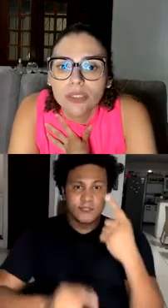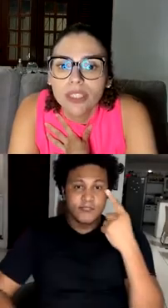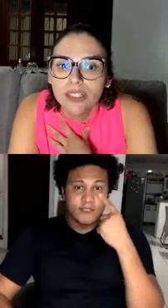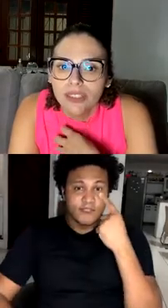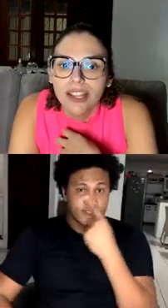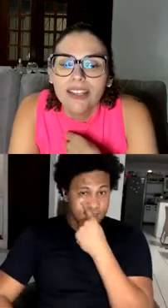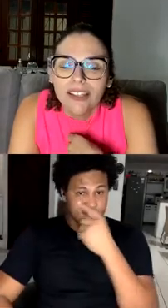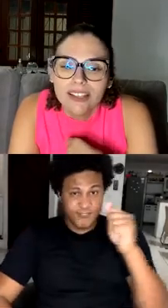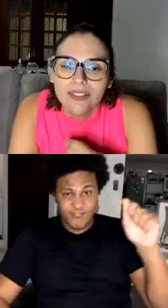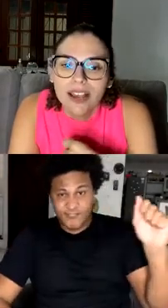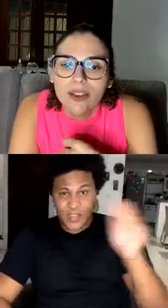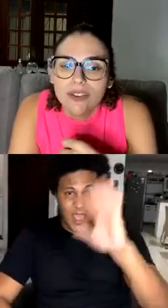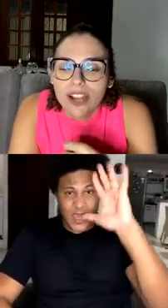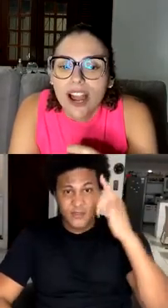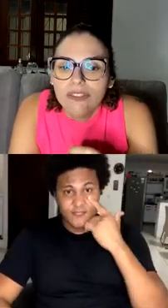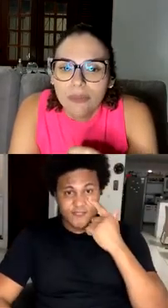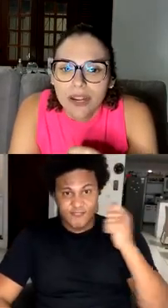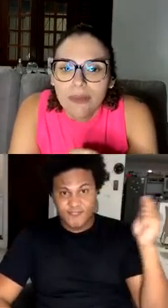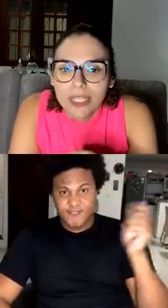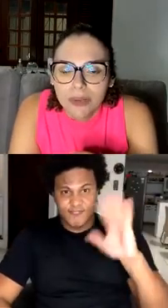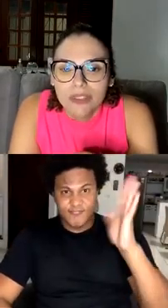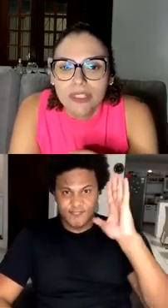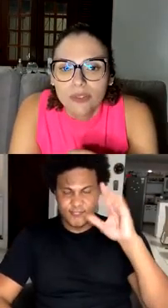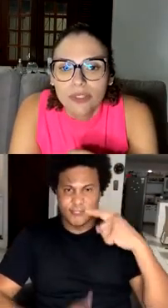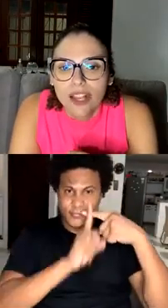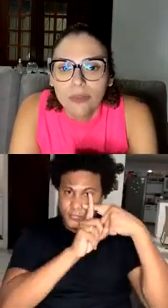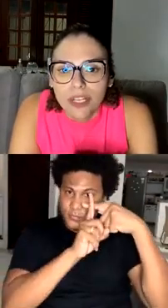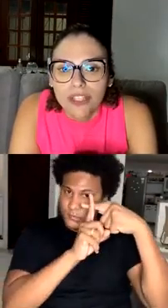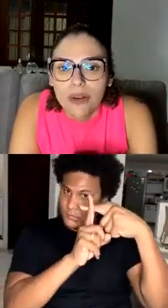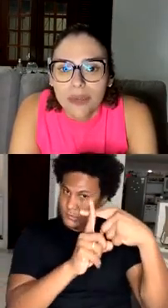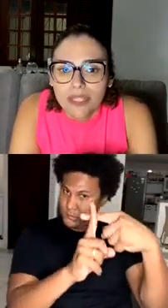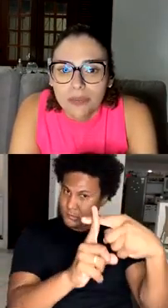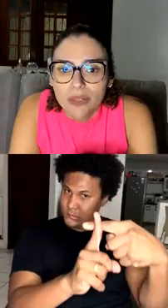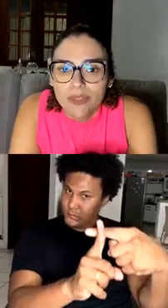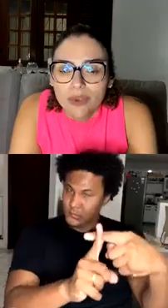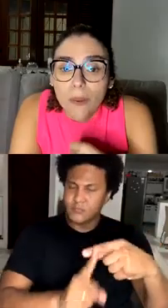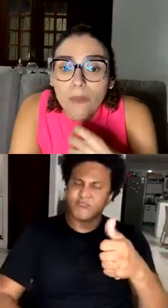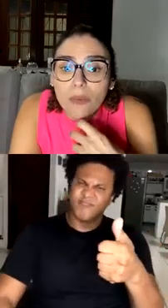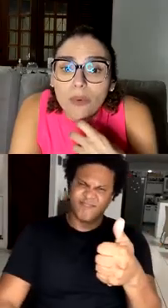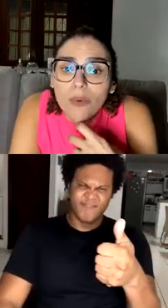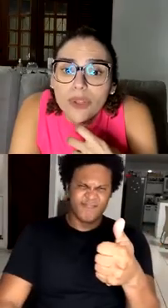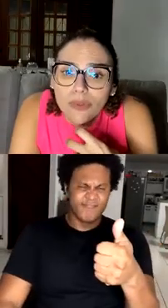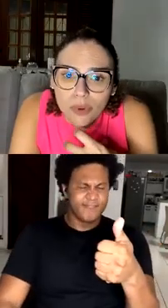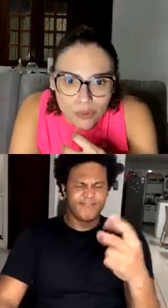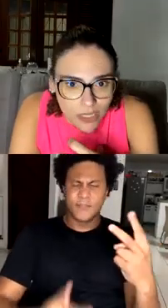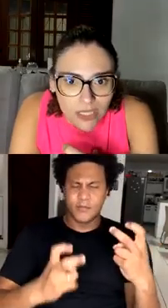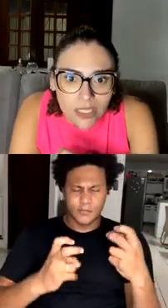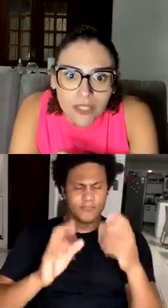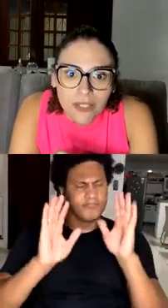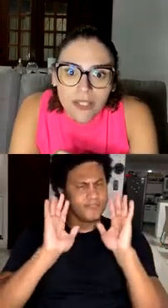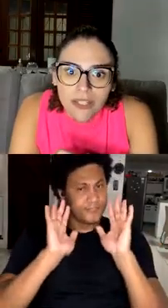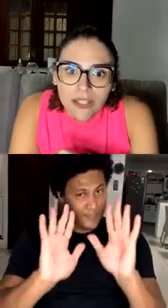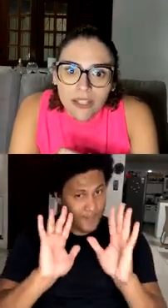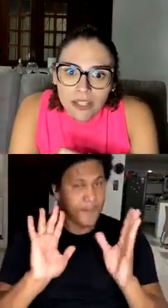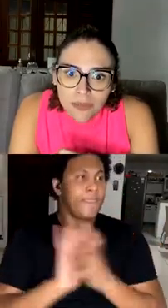mundo, né, e isso é elogiável. Parabéns para vocês, que os surdos realmente têm uma percepção visual muito boa.